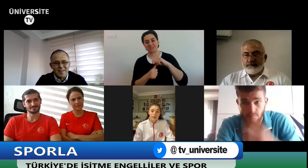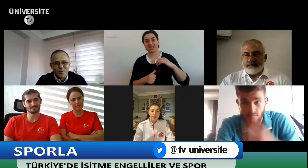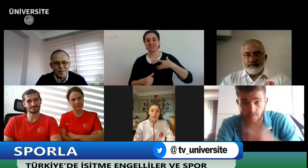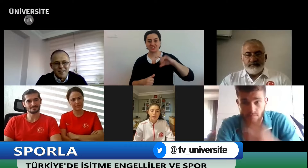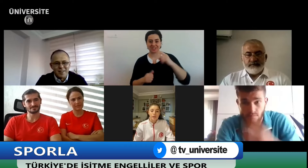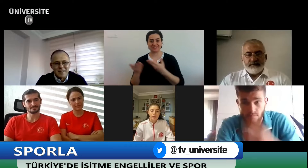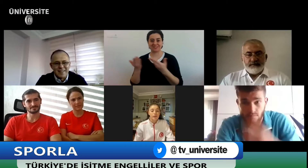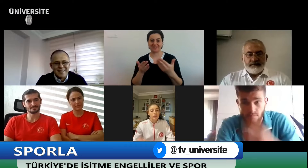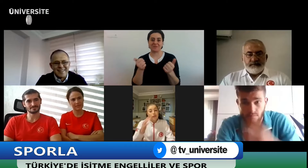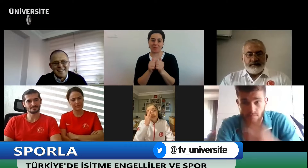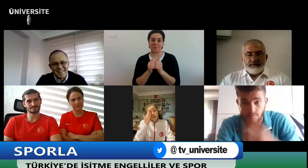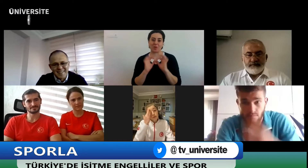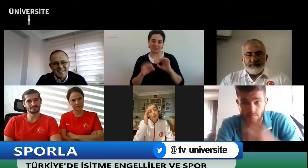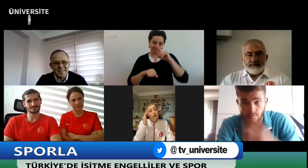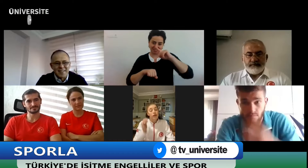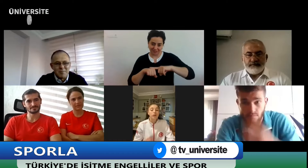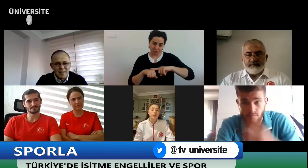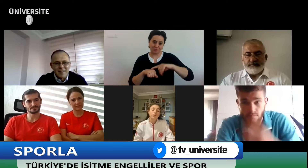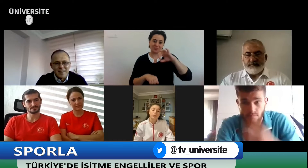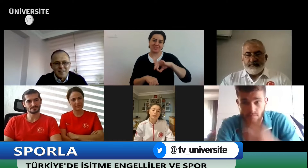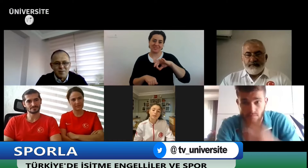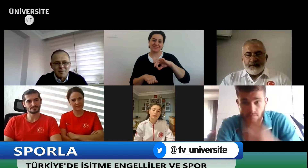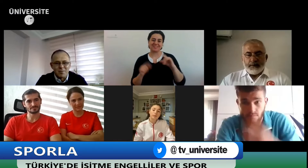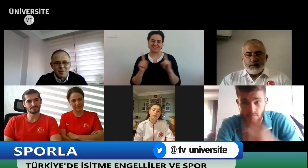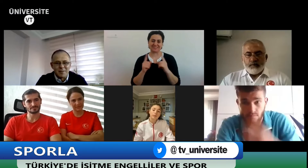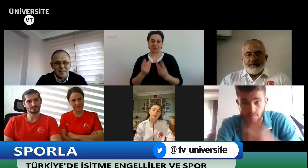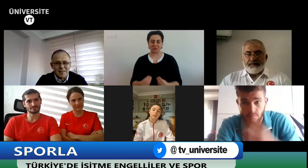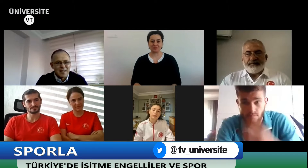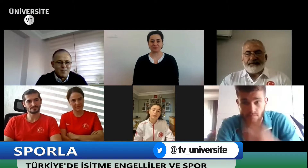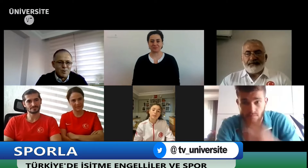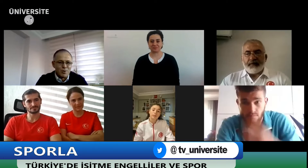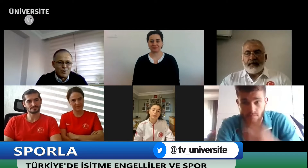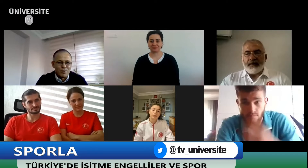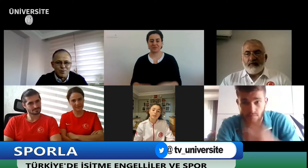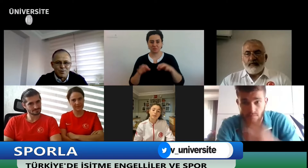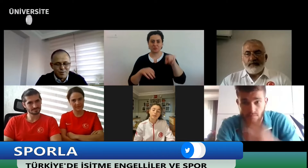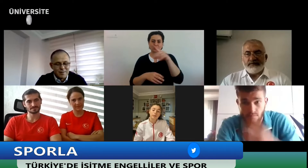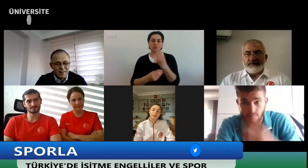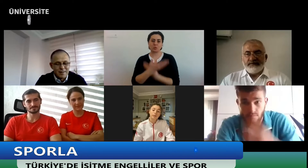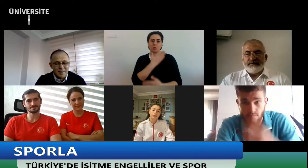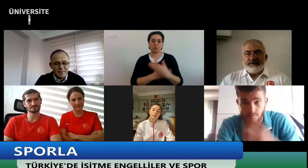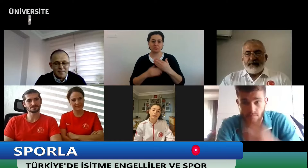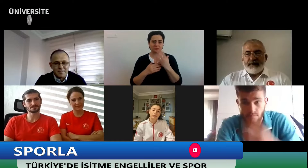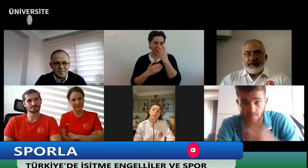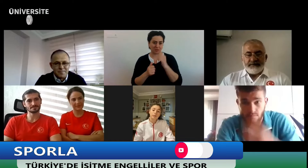stüdyoda canlı yayın sözünü aldığımız için biraz daha kısaltacağım programı. Sizler de bugün çok yorulduk çünkü.